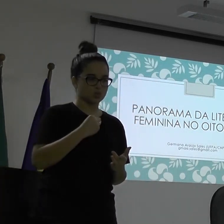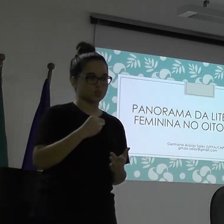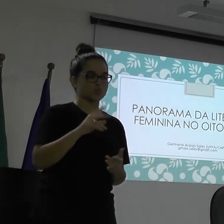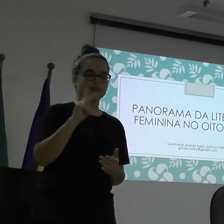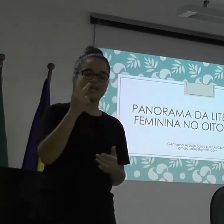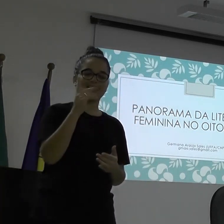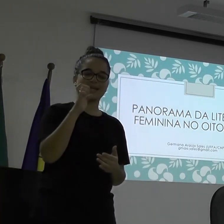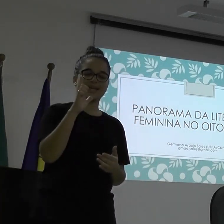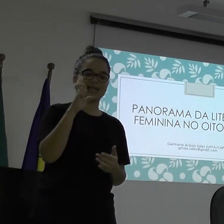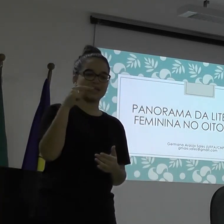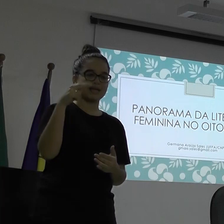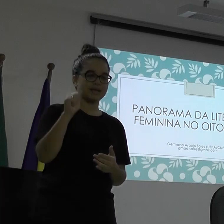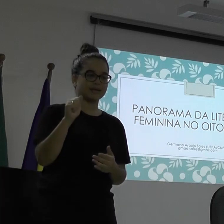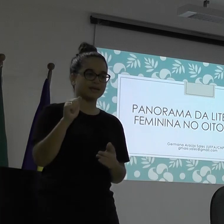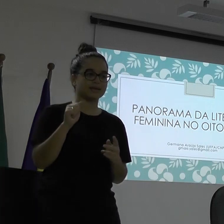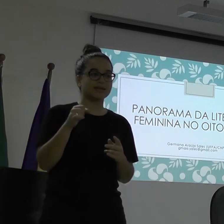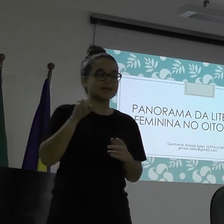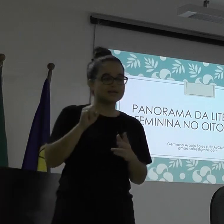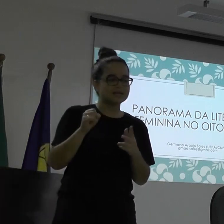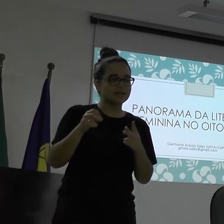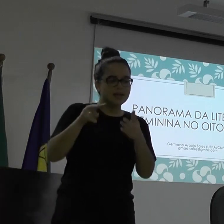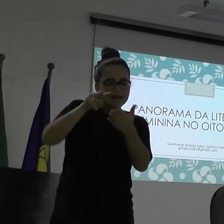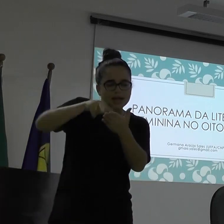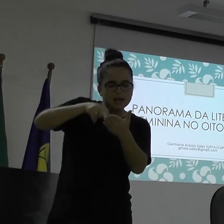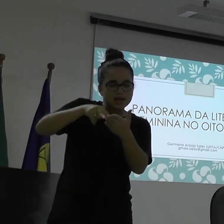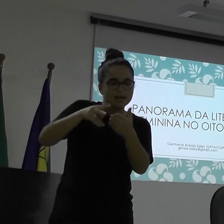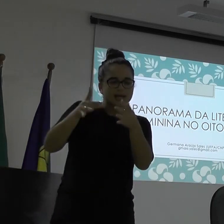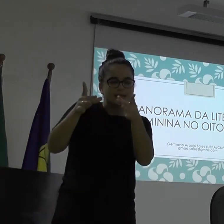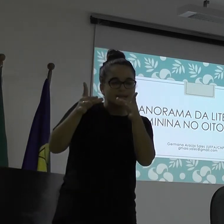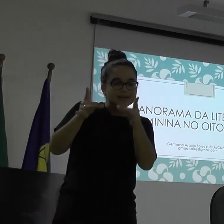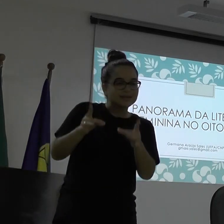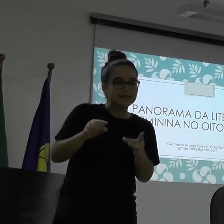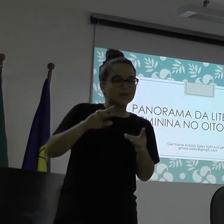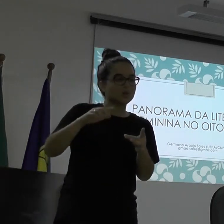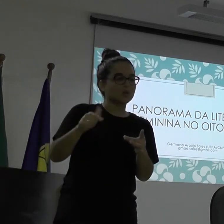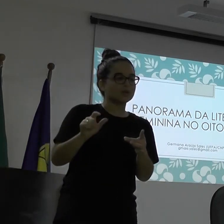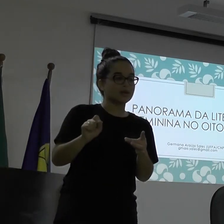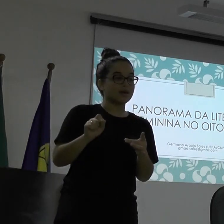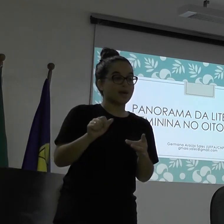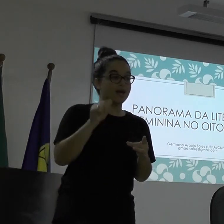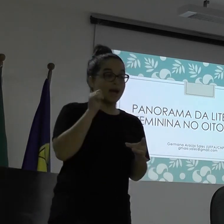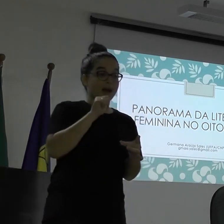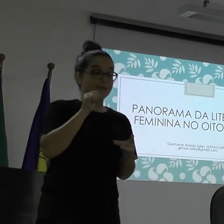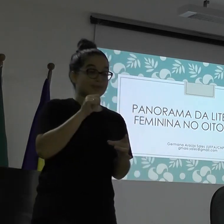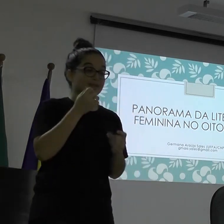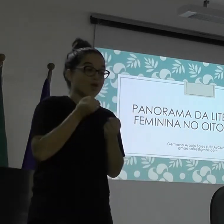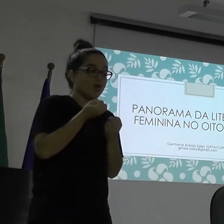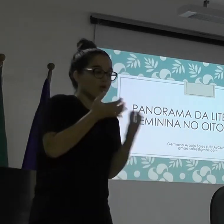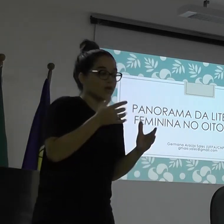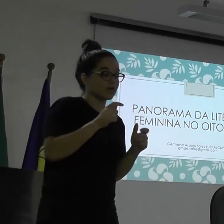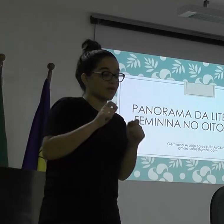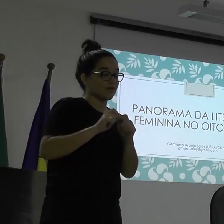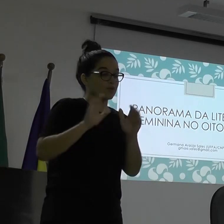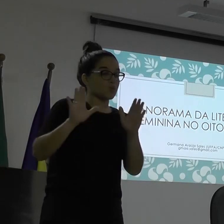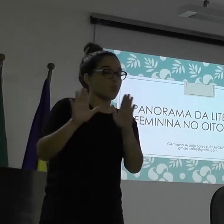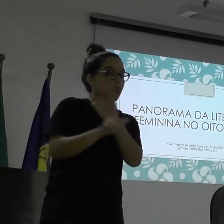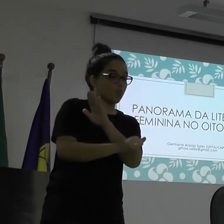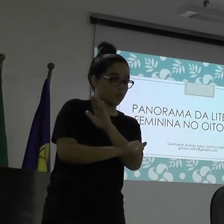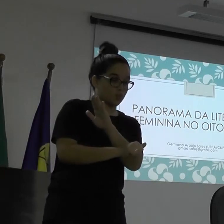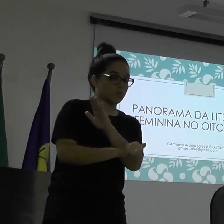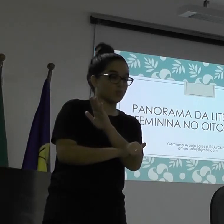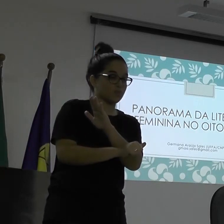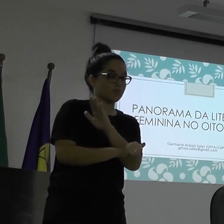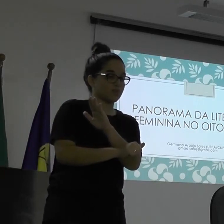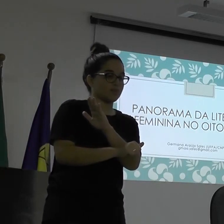você não percebe aquela cena em que ela conta para o irmão que fez um furto na estante. Porque